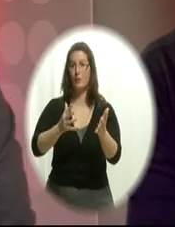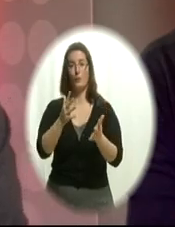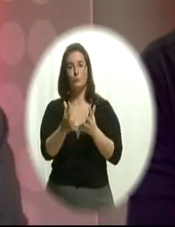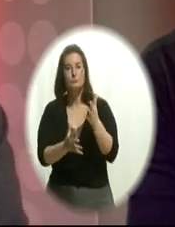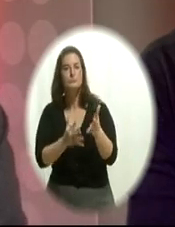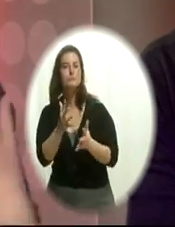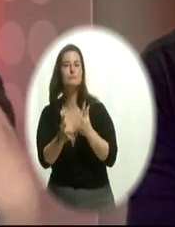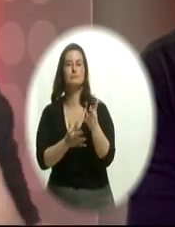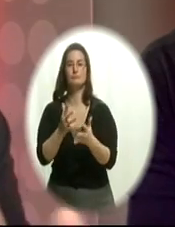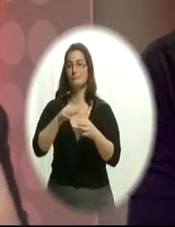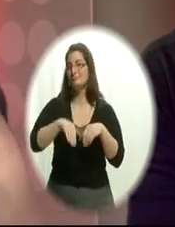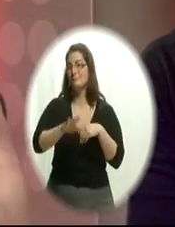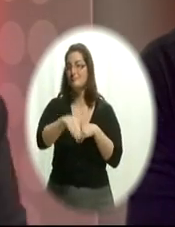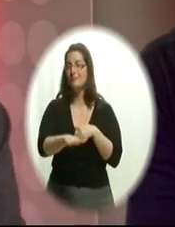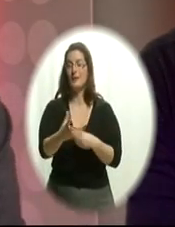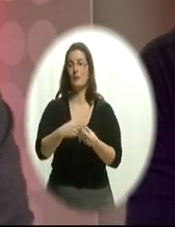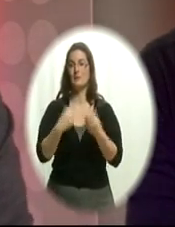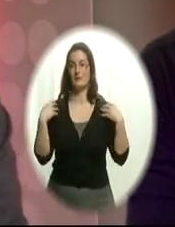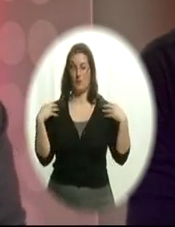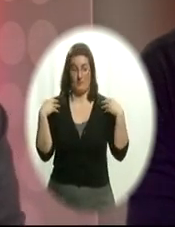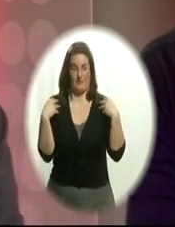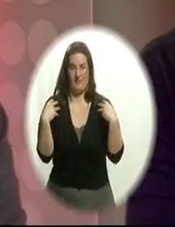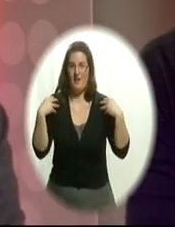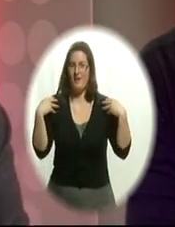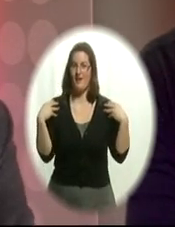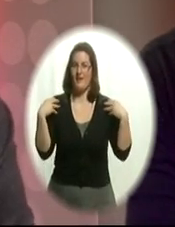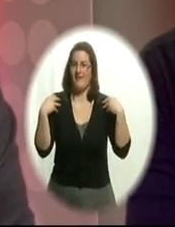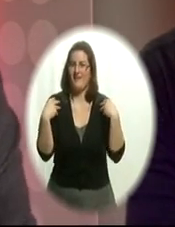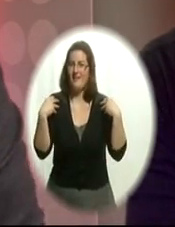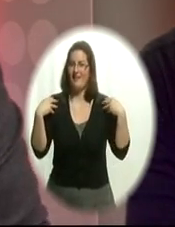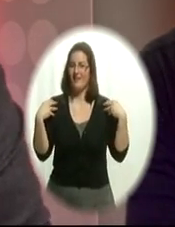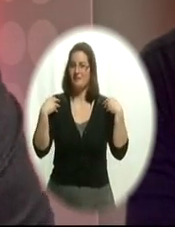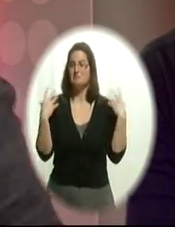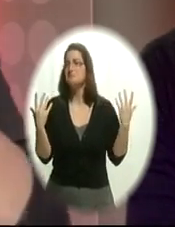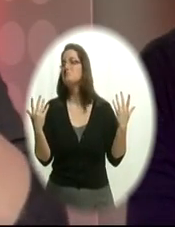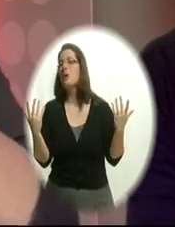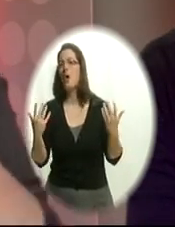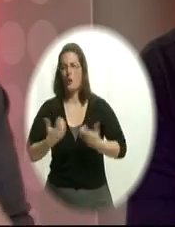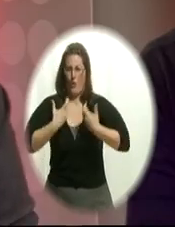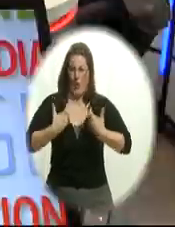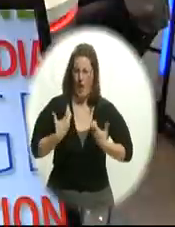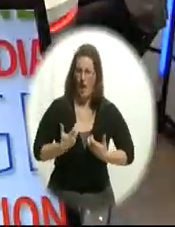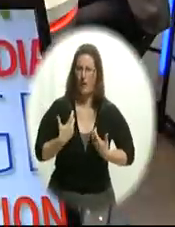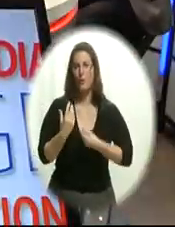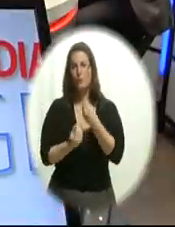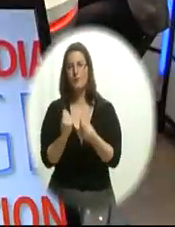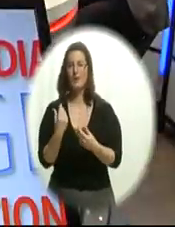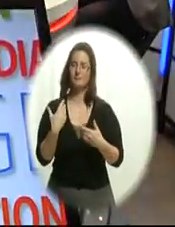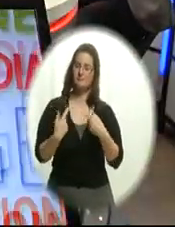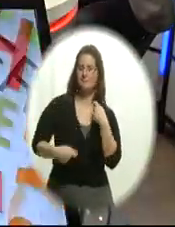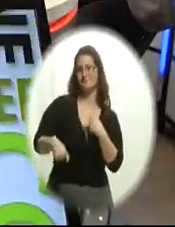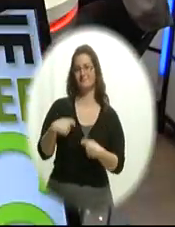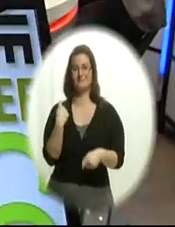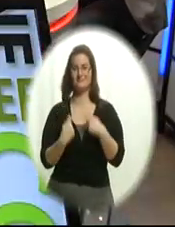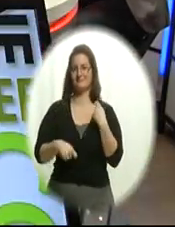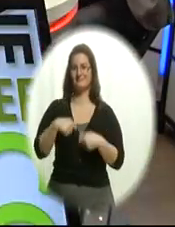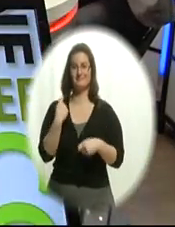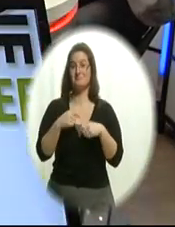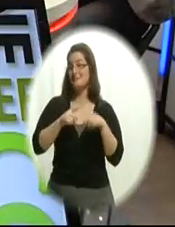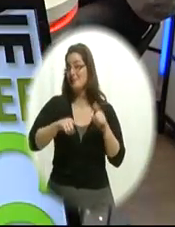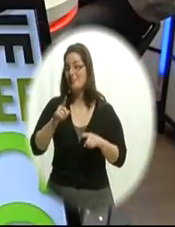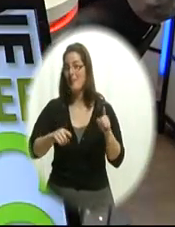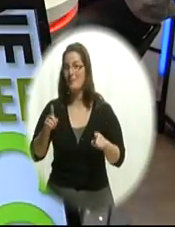selon ce qu'on va dire. Et puis, l'engagement du corps qui va être plus ou moins important selon qu'on est en colère ou qu'on est un peu... voilà, ça participe aussi